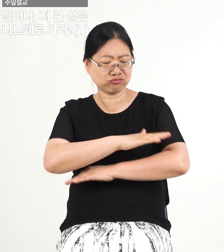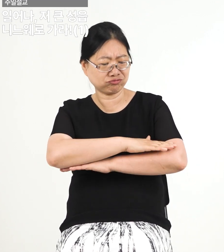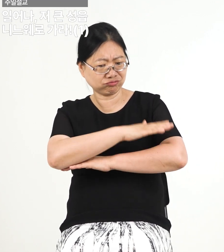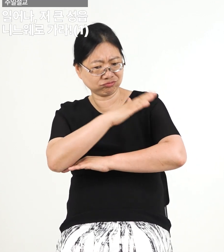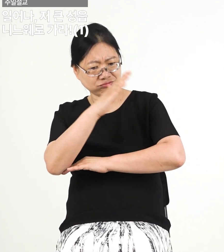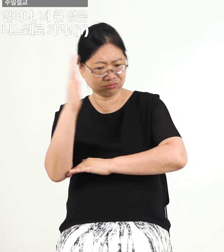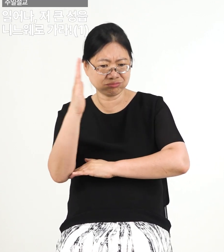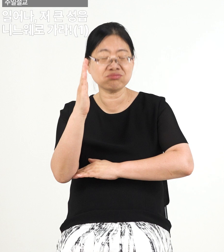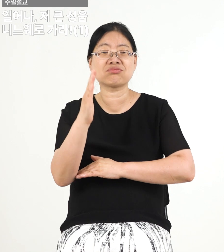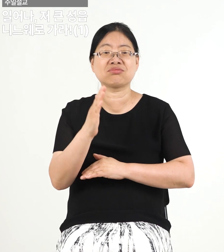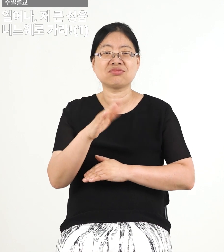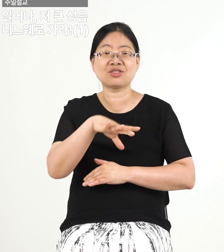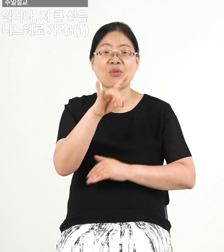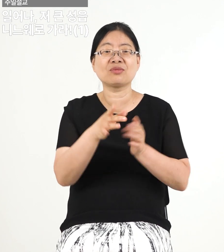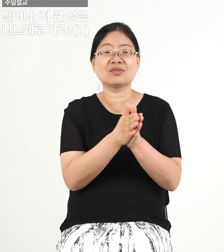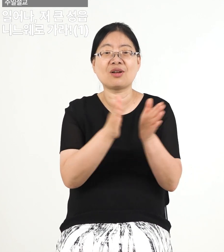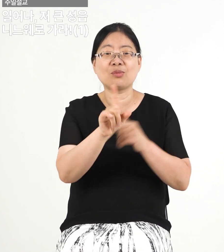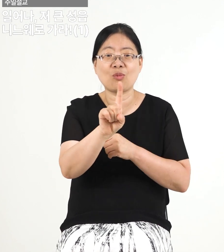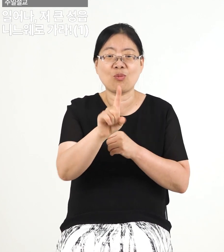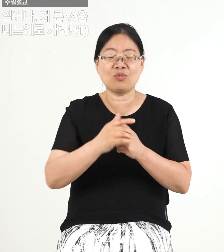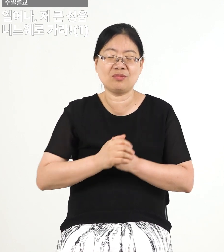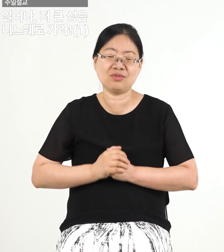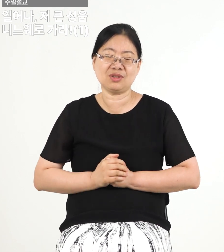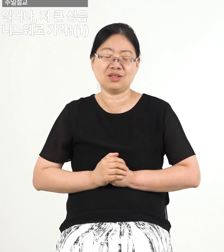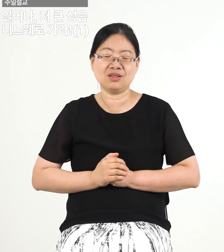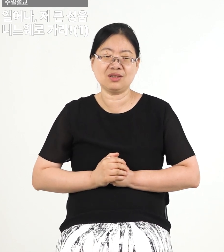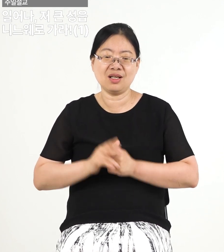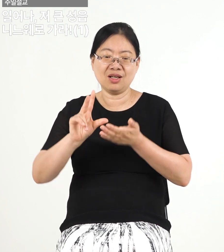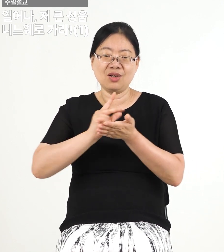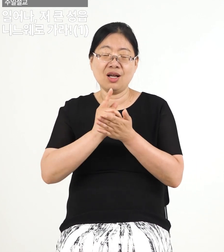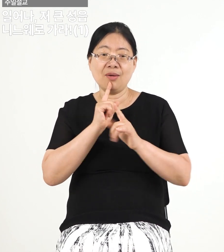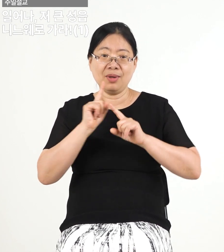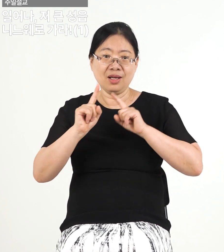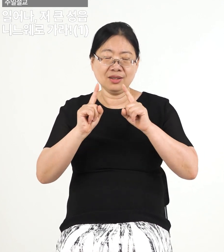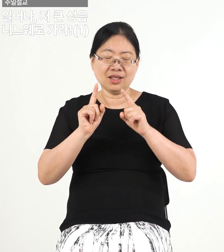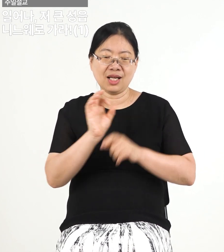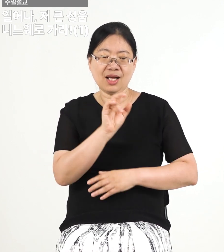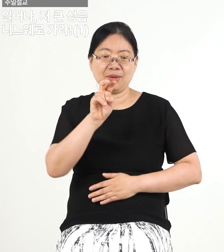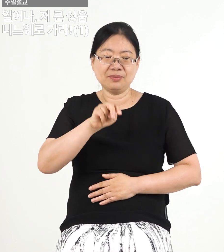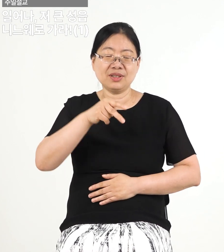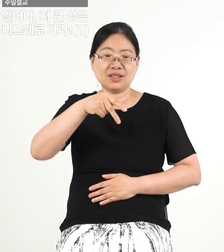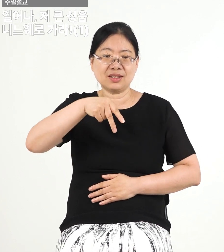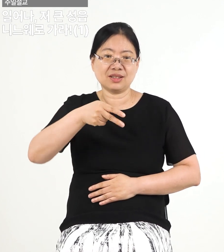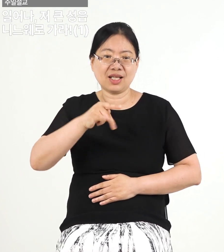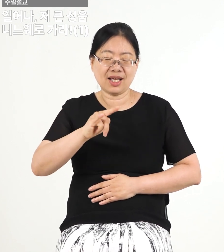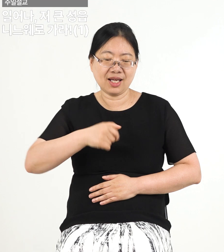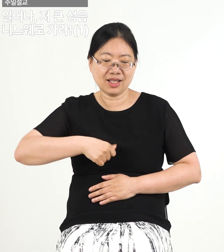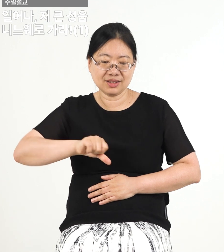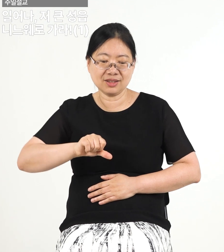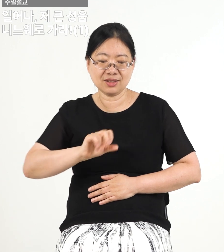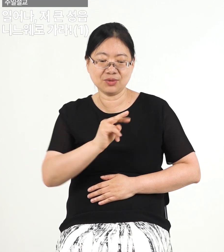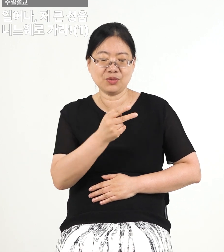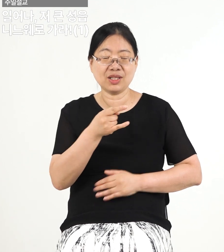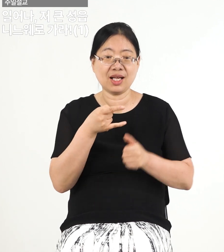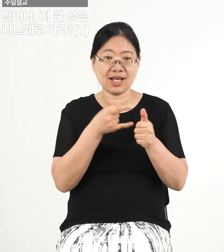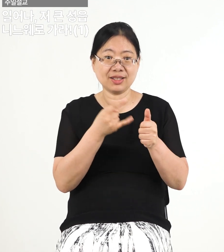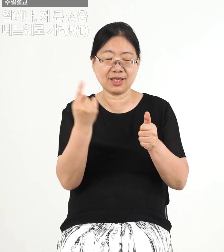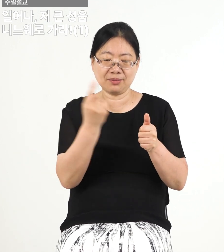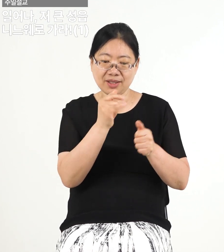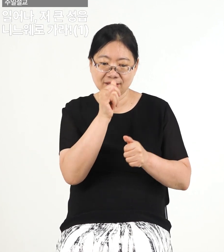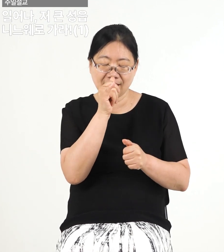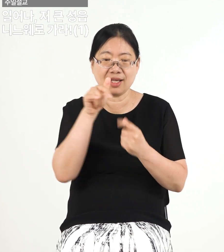시작을 하는가 한번 볼까요? 여호와의 말씀이 아미떼의 아들 요나에게 임했다.